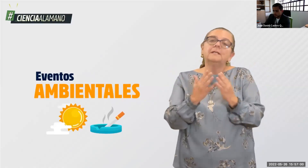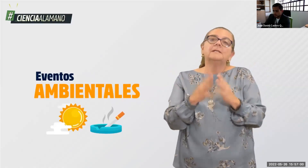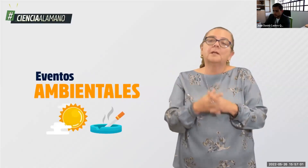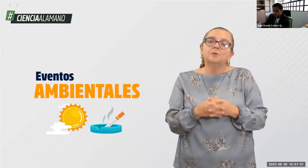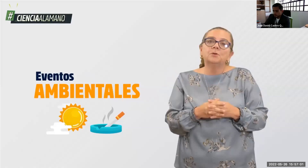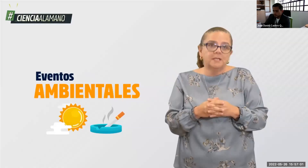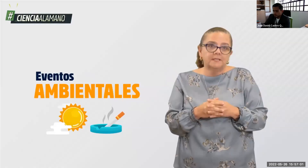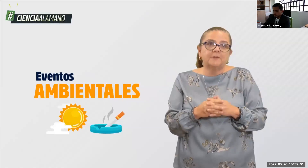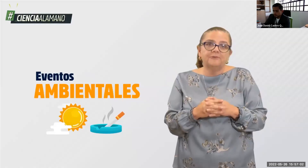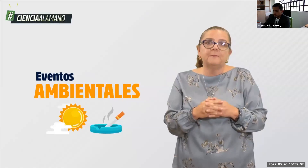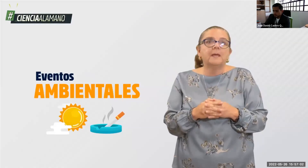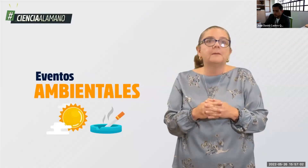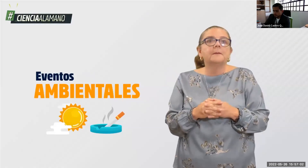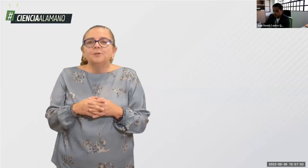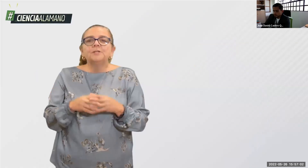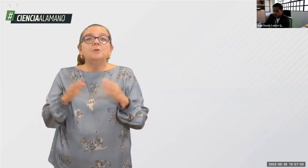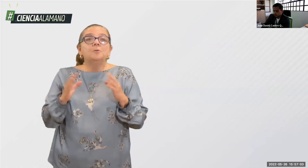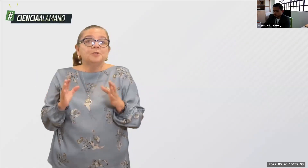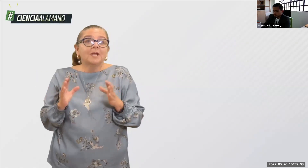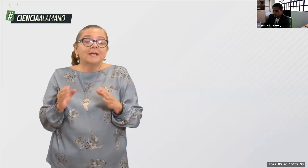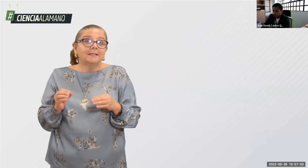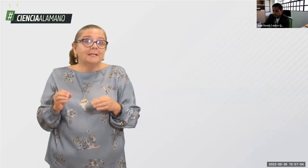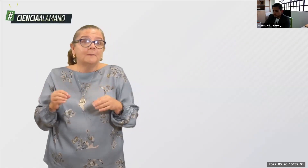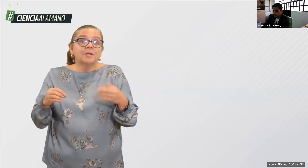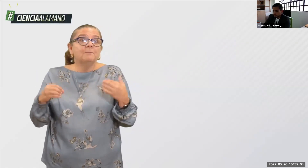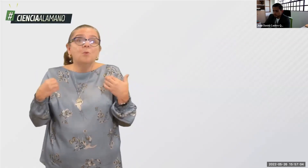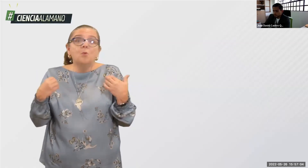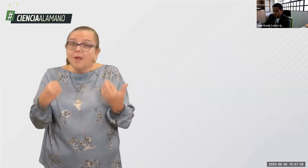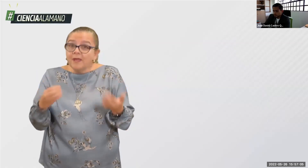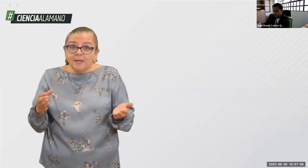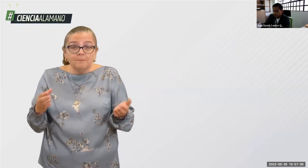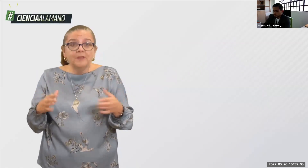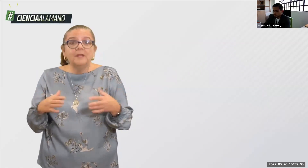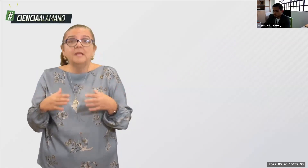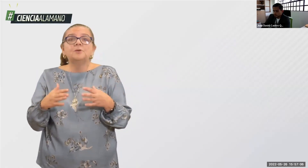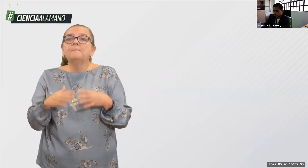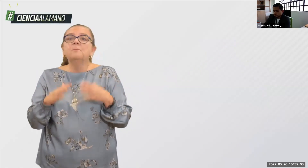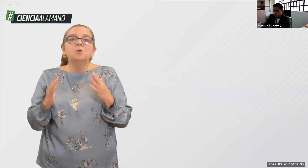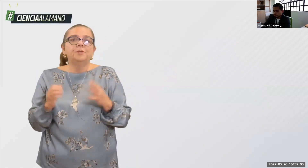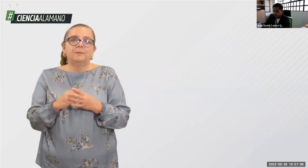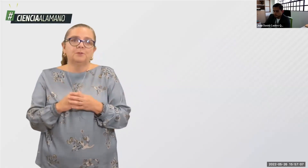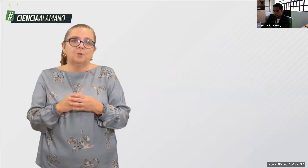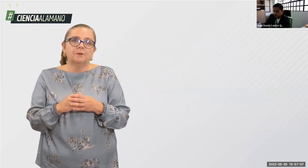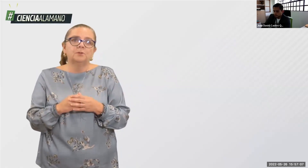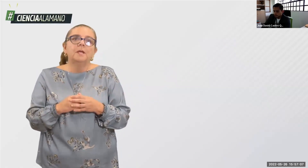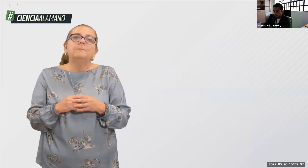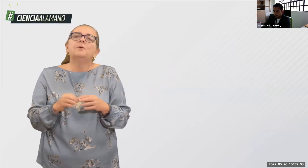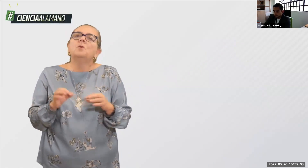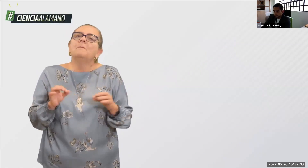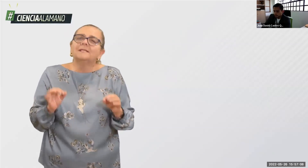el desarrollo de esta enfermedad. Entonces, el grupo se caracteriza porque puede lesionar un tipo sólido. Pero lo más